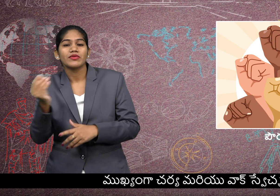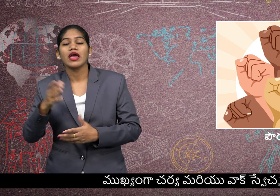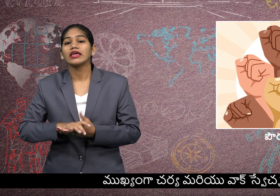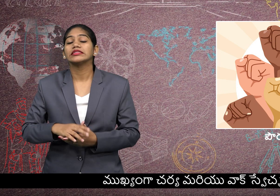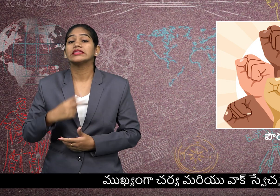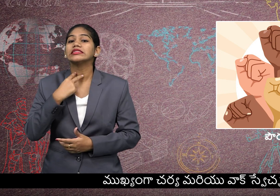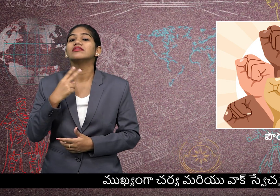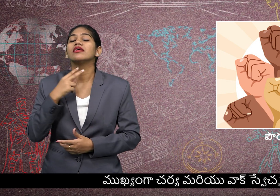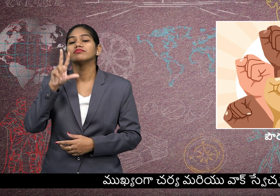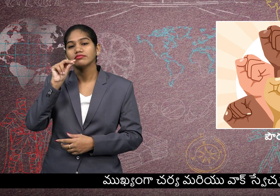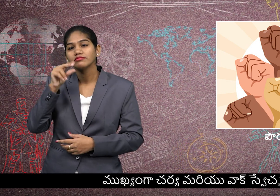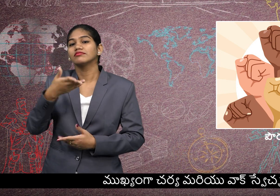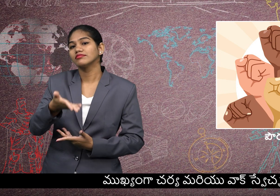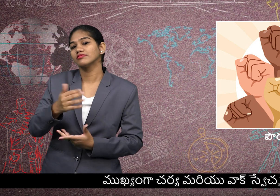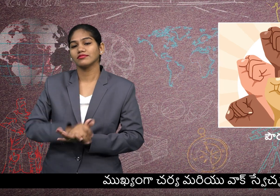గురించి.